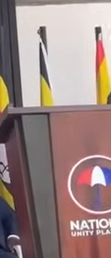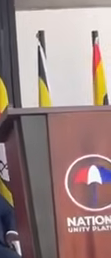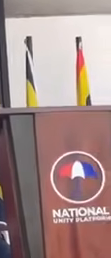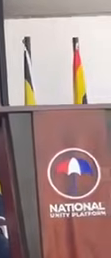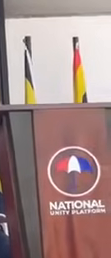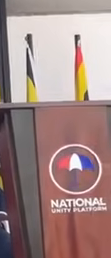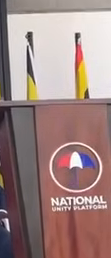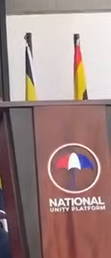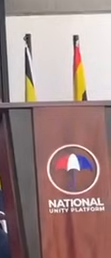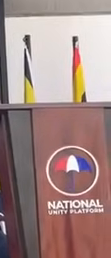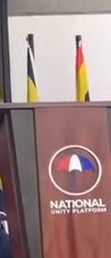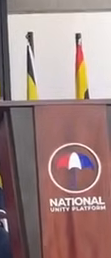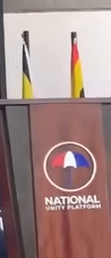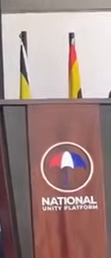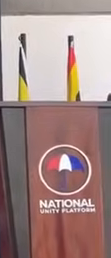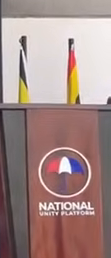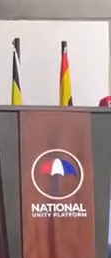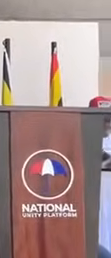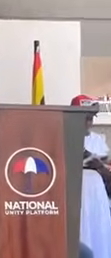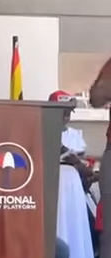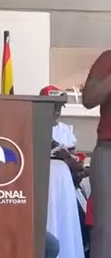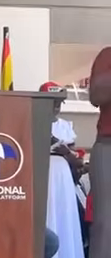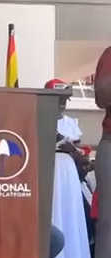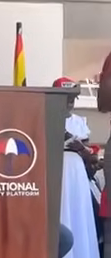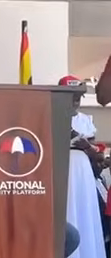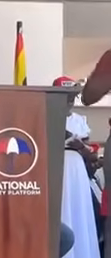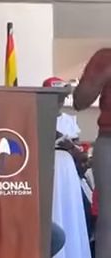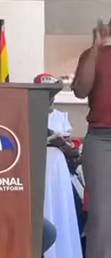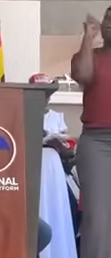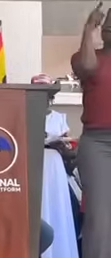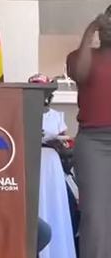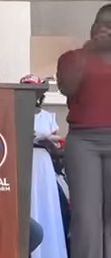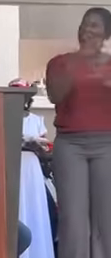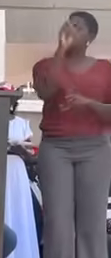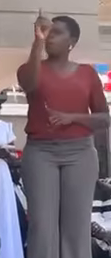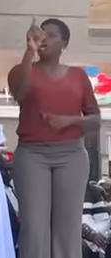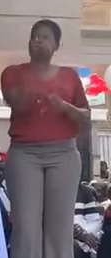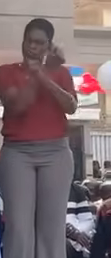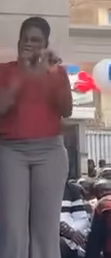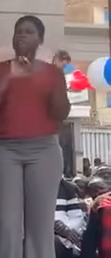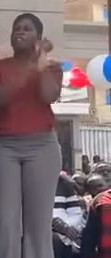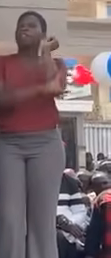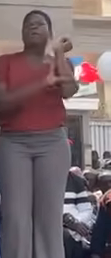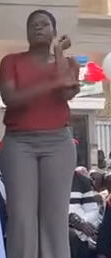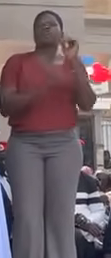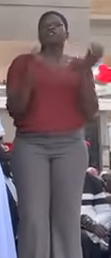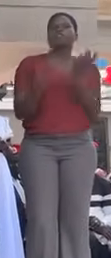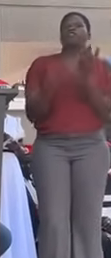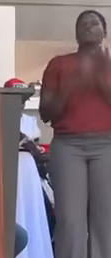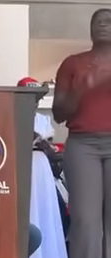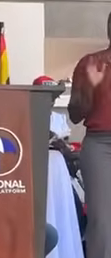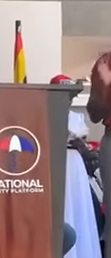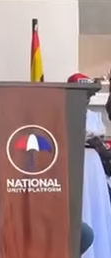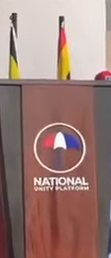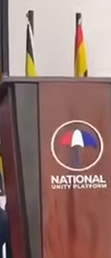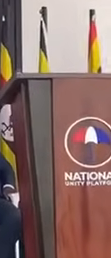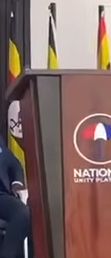mwogwa nga kibinja ekyo kirina mission yakununula ki gwanga